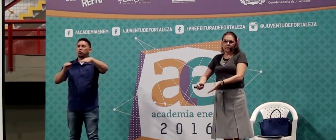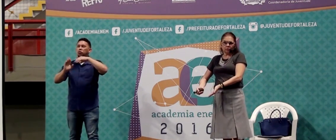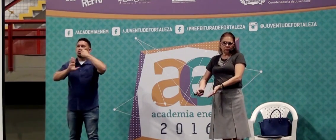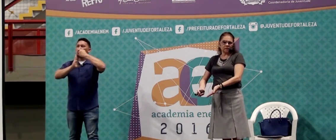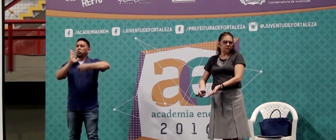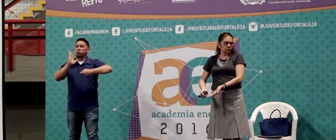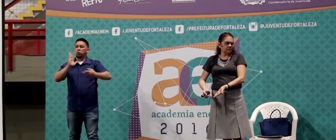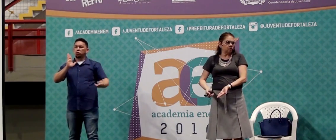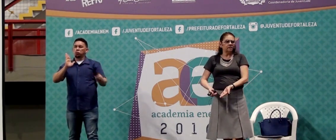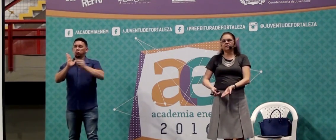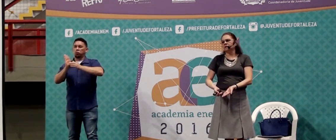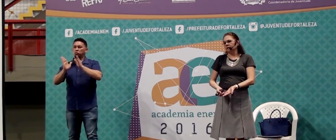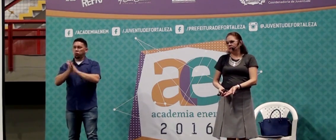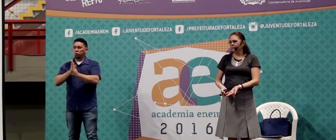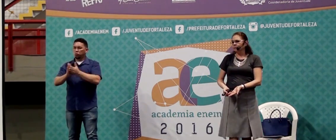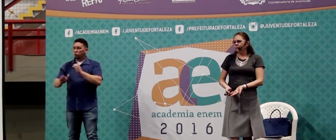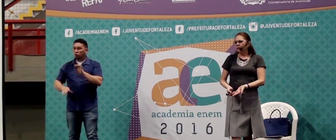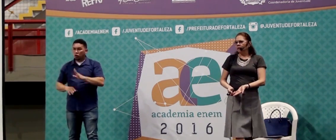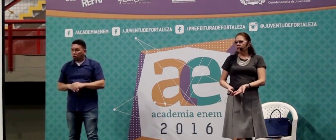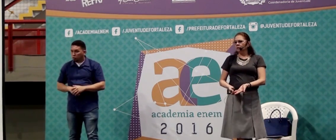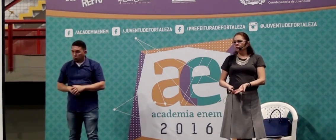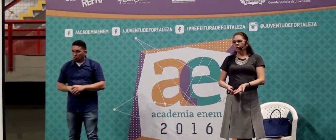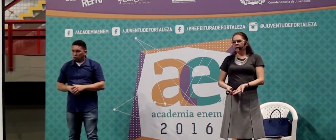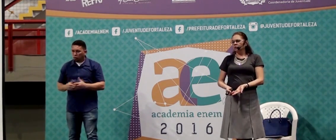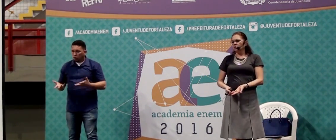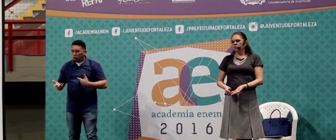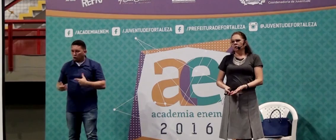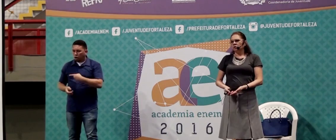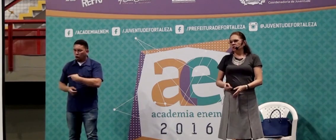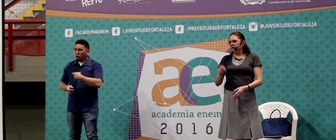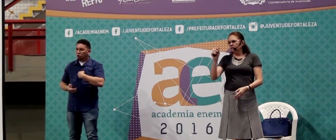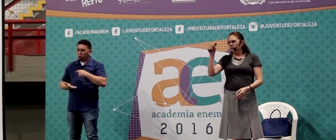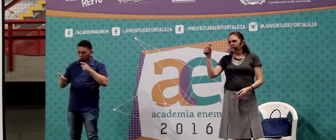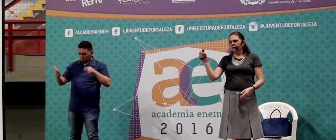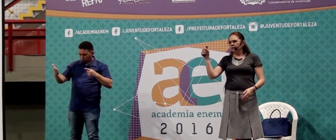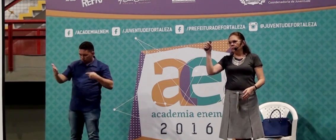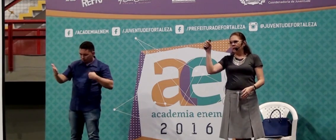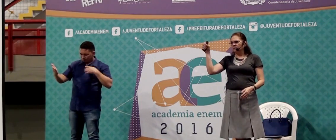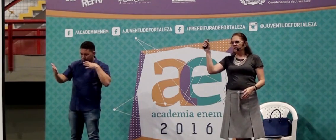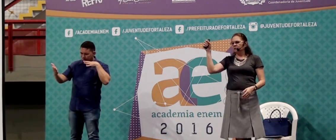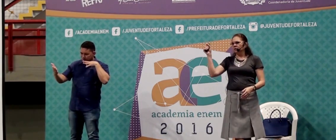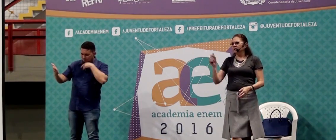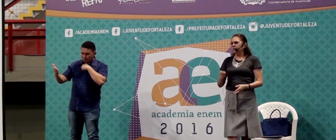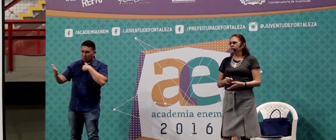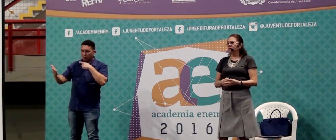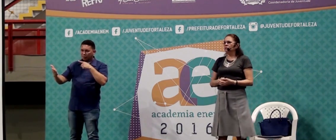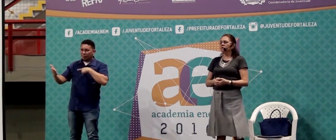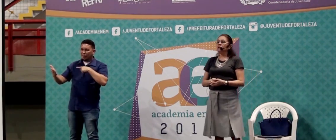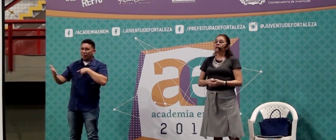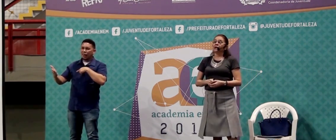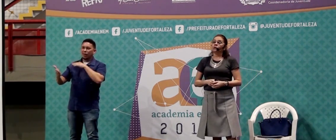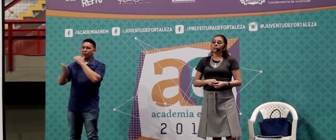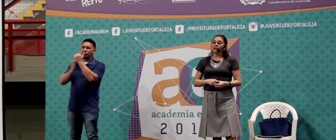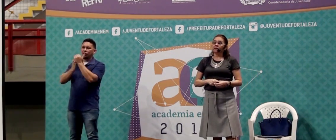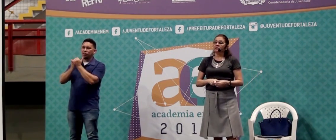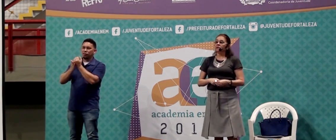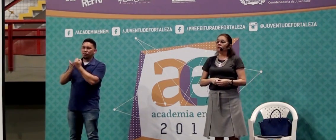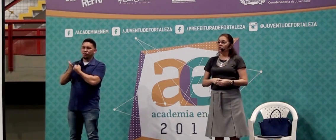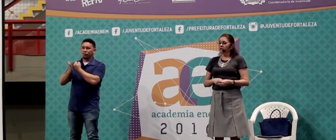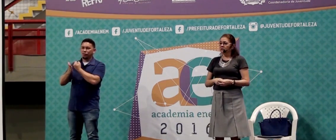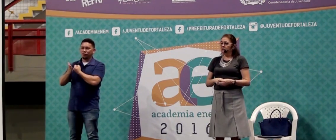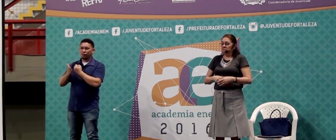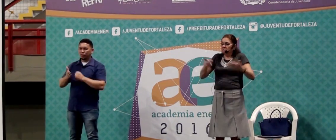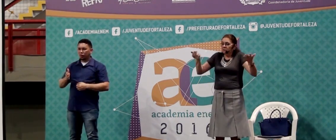e reproduziu na sua escrita. Então o corretor desconta ali 1 pauzinho, 2 pauzinhos na